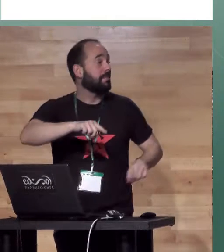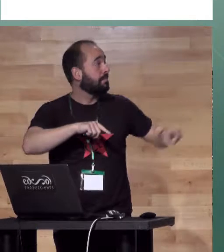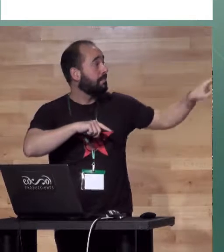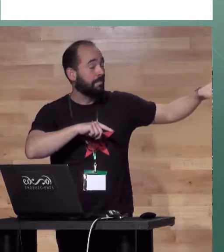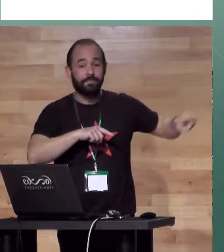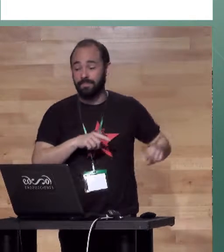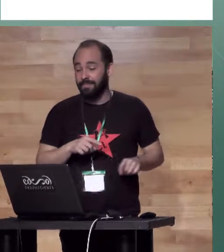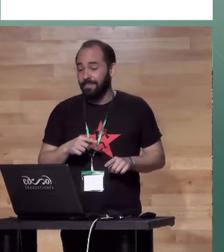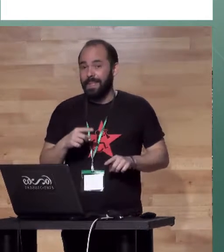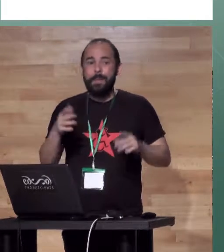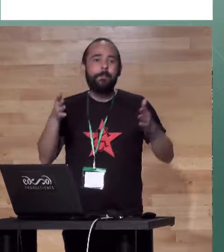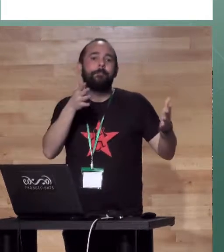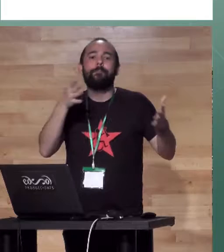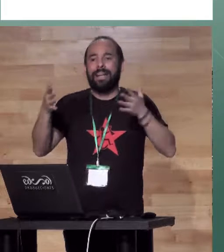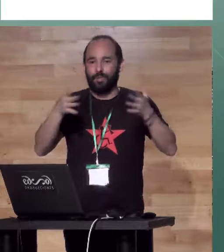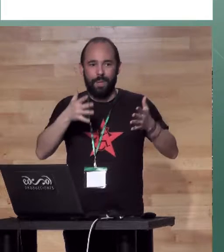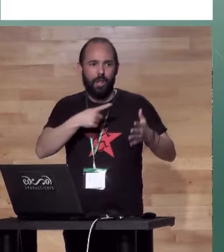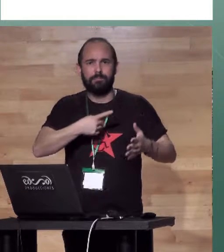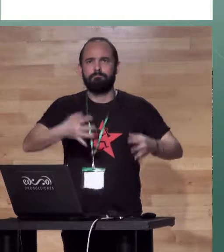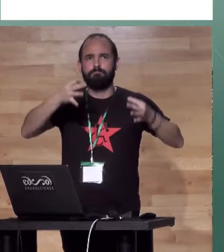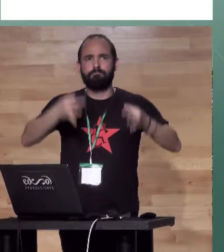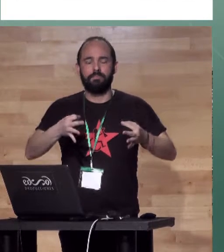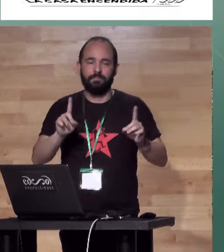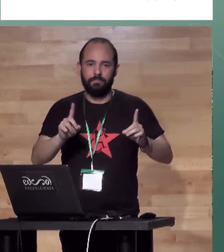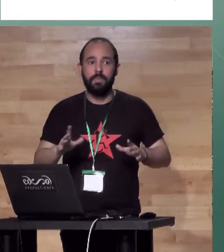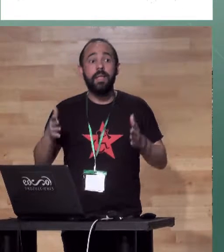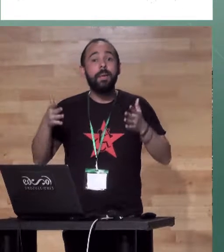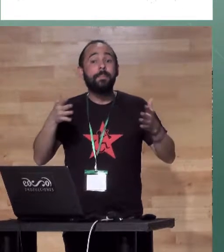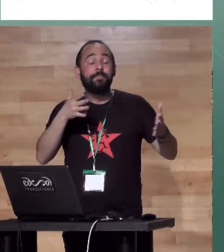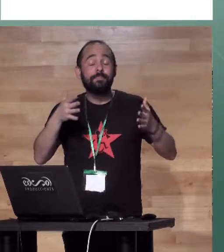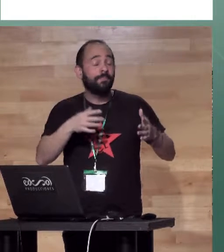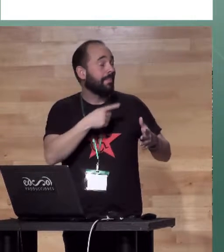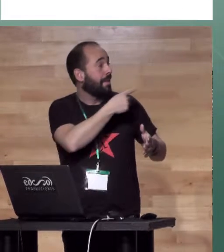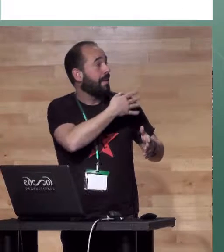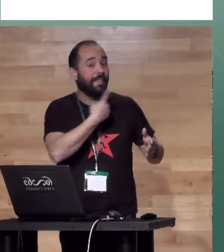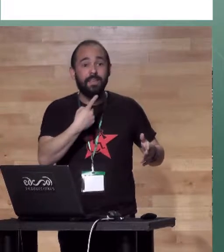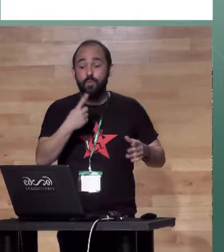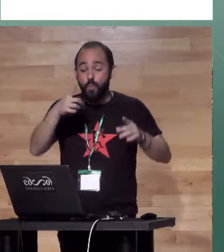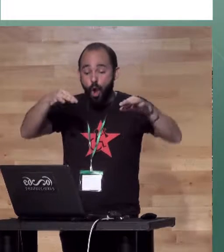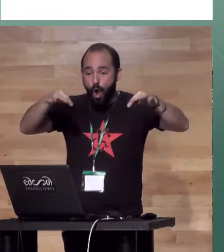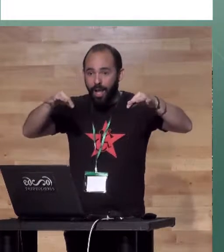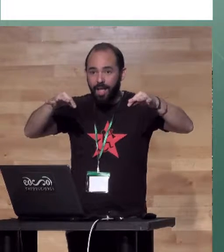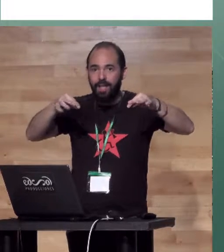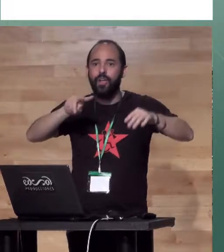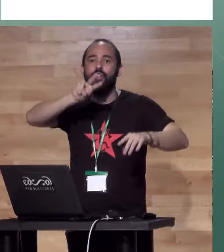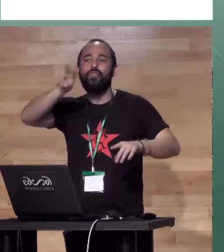Y también, más, esto es más o menos, esto no es una ciencia exacta, exacta, exacta. Esto es un poco más o menos